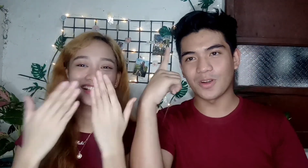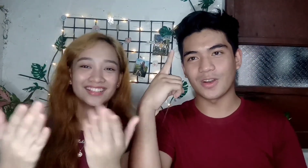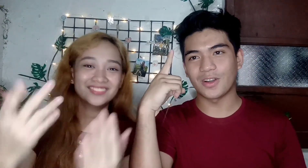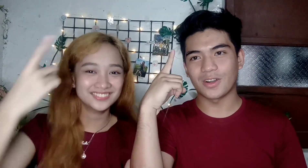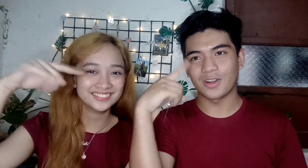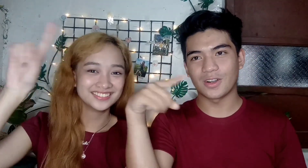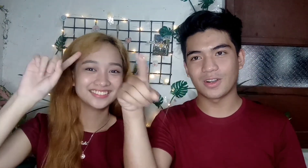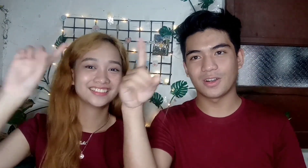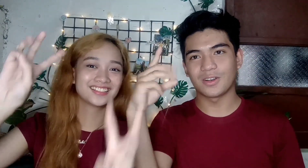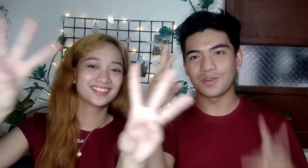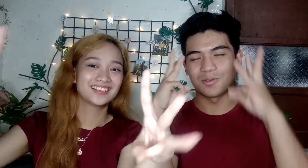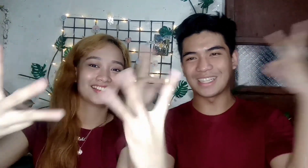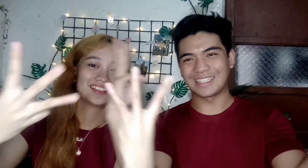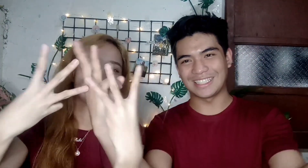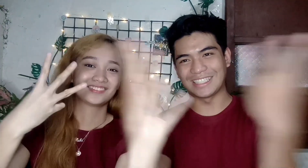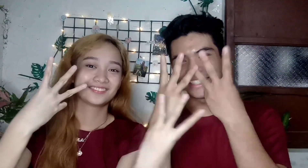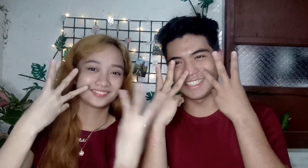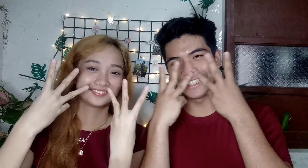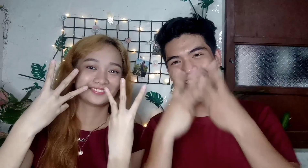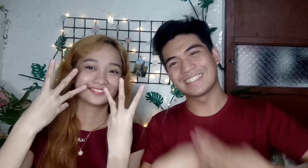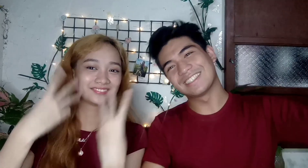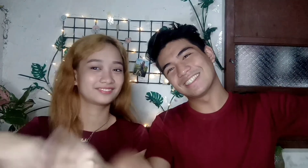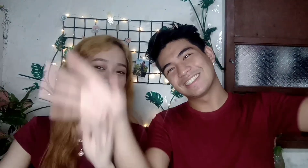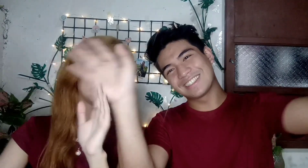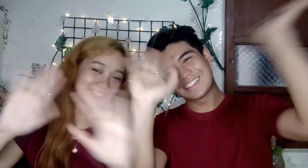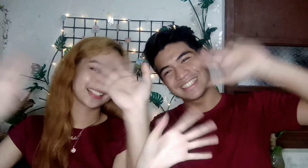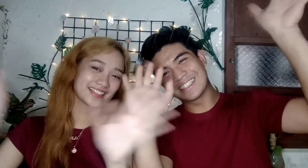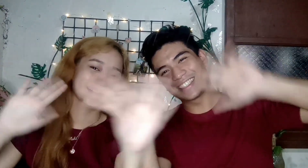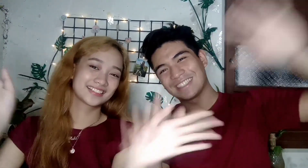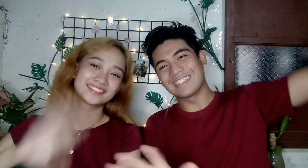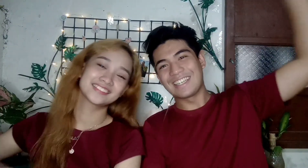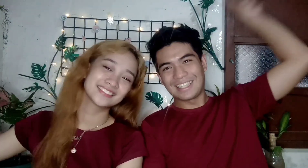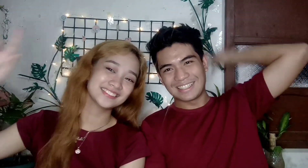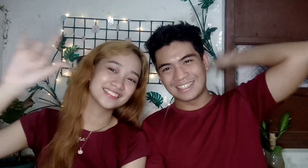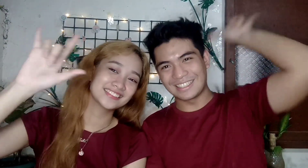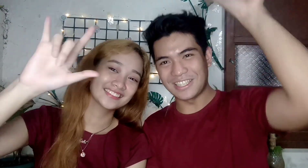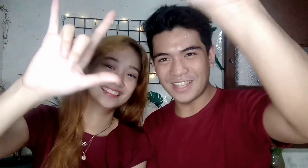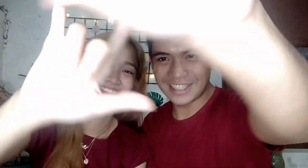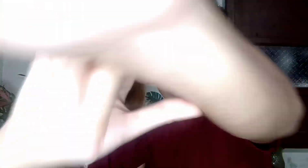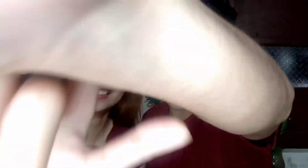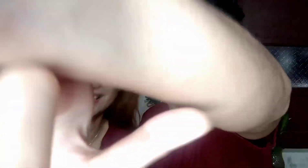for watching. See you next.